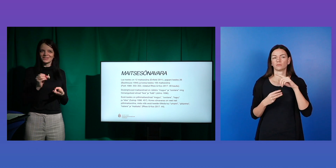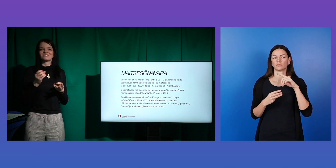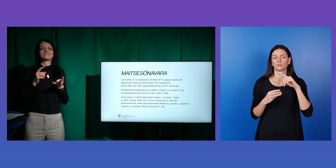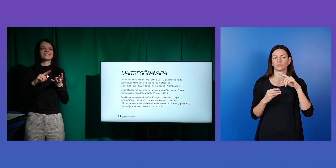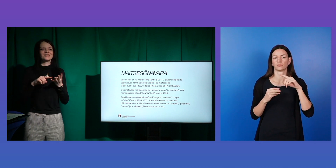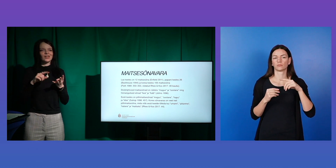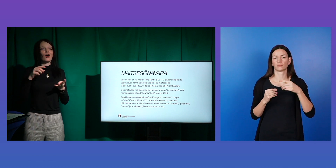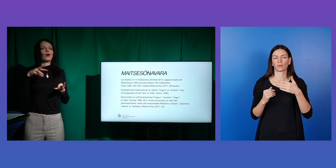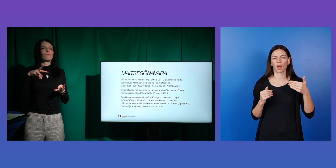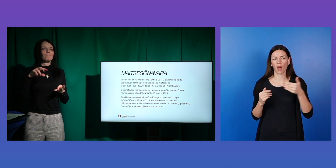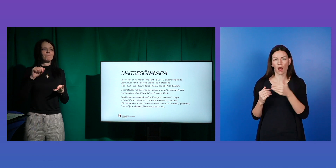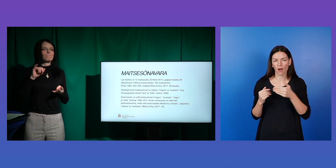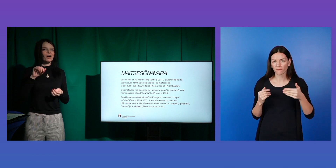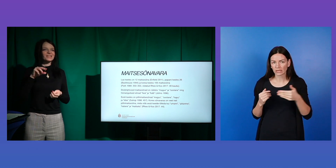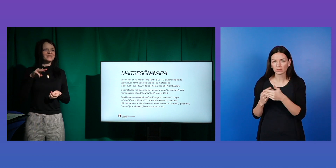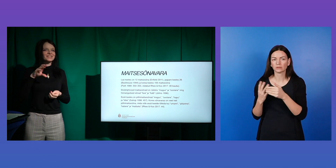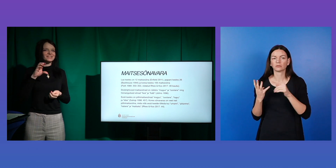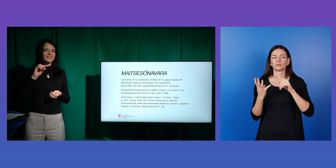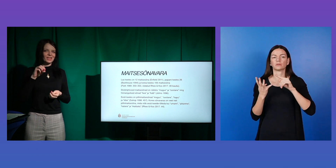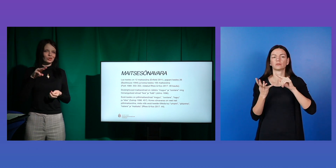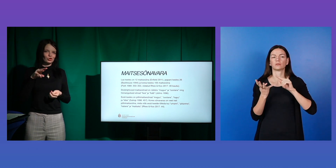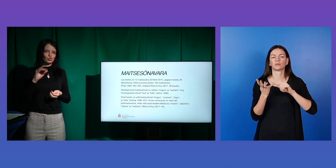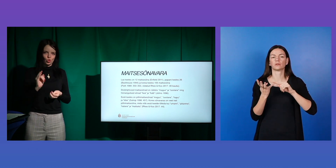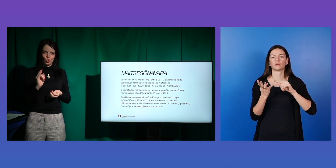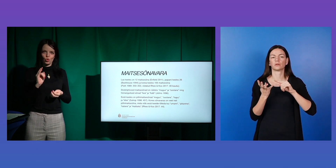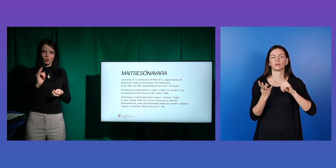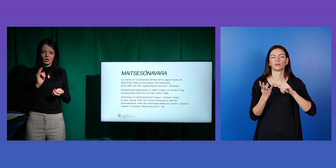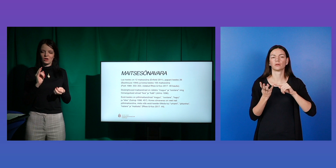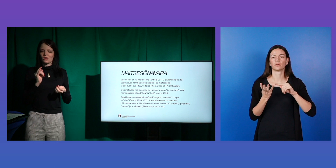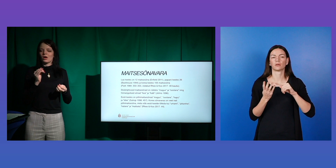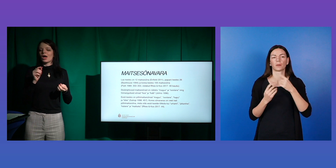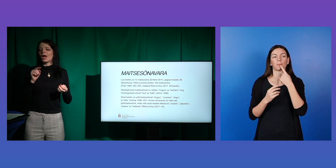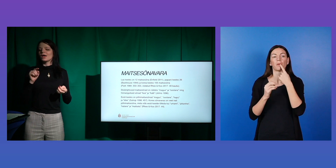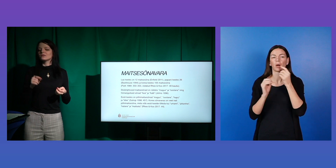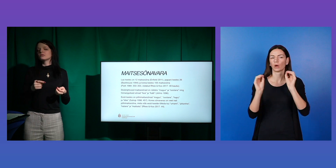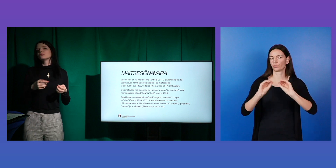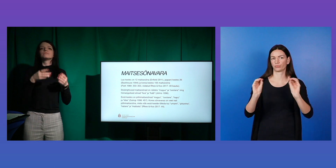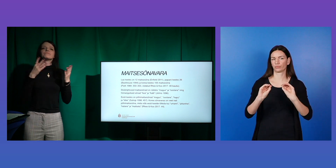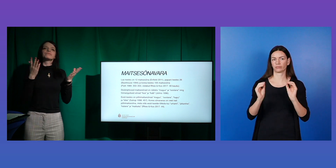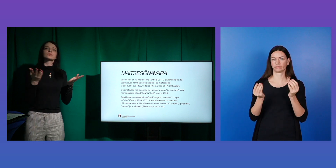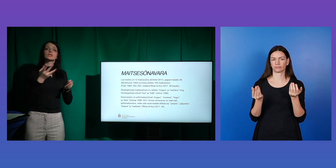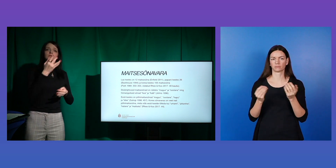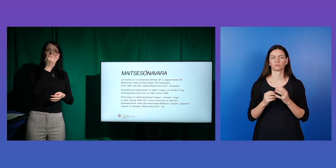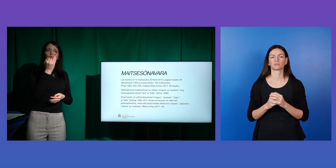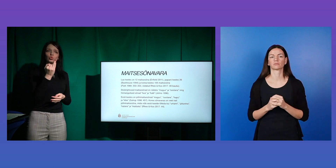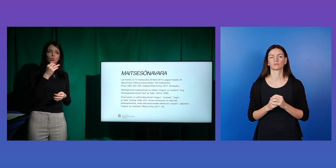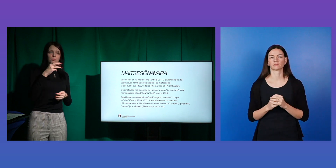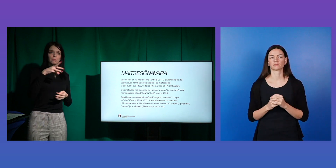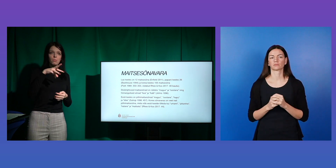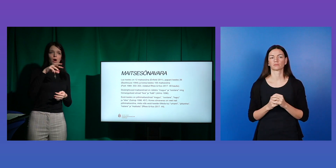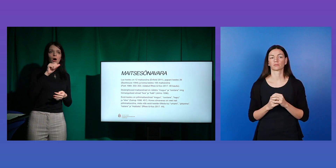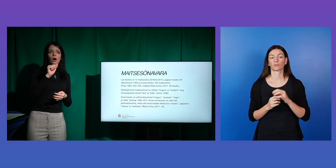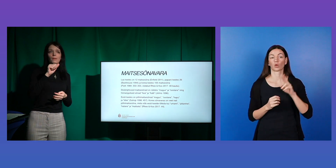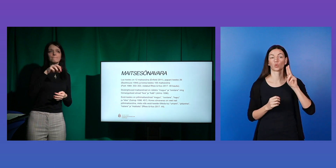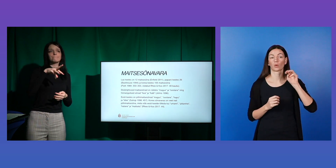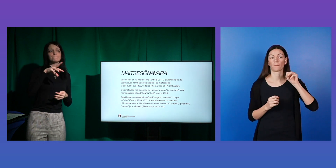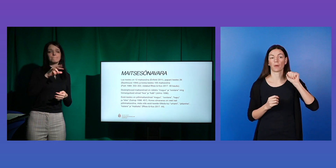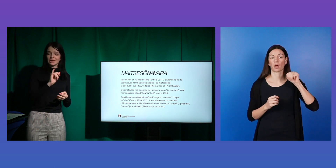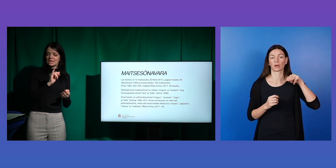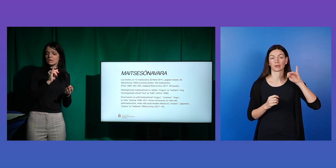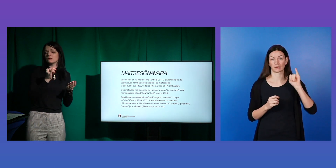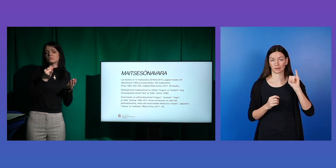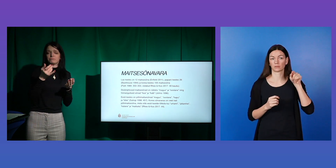kalane ja maitsetu. Need on need 4 sõna veel.